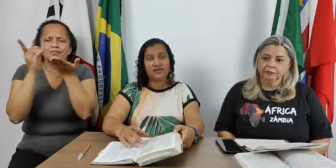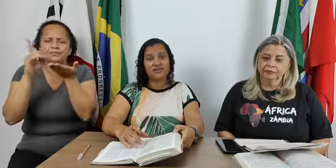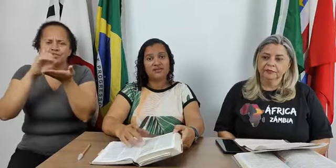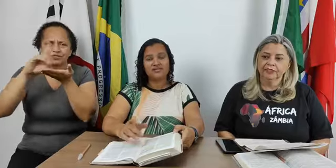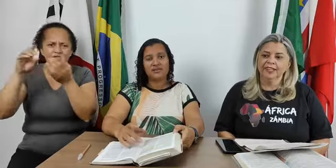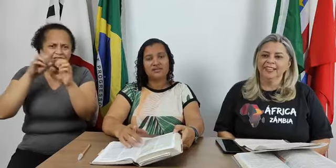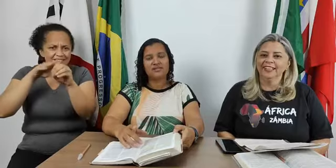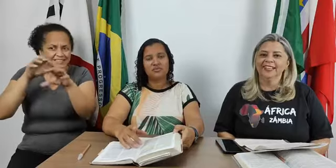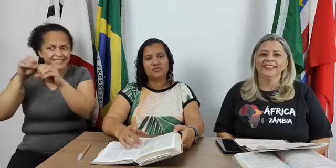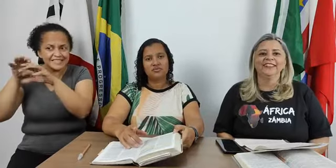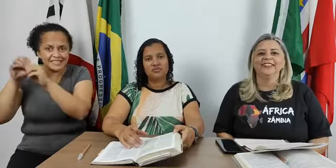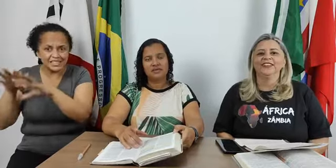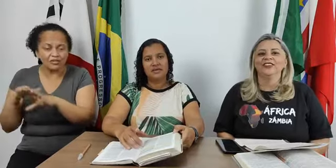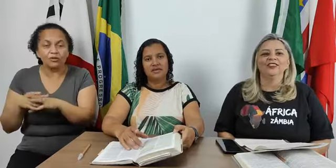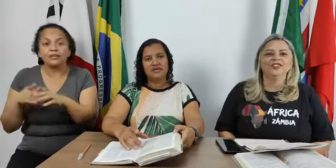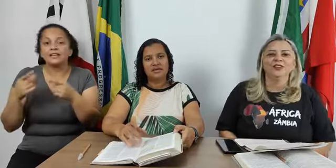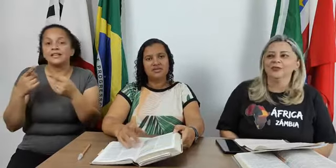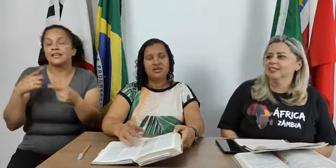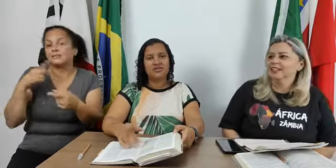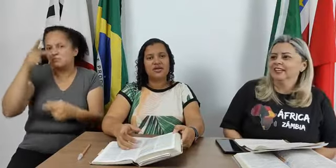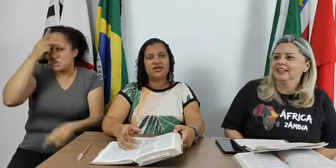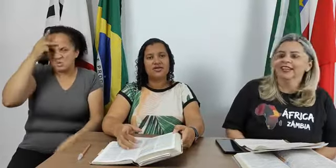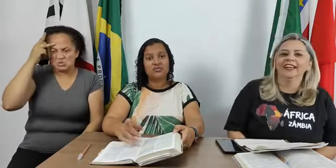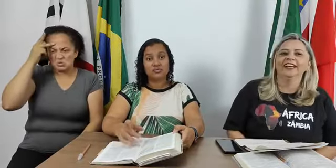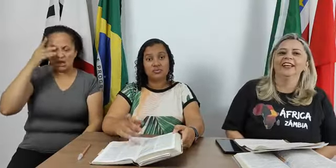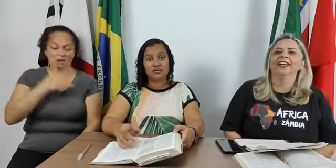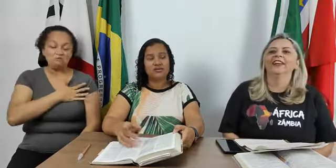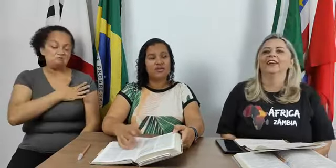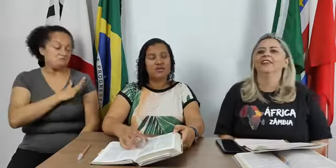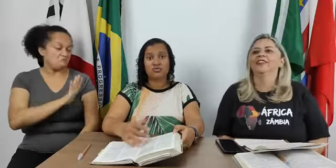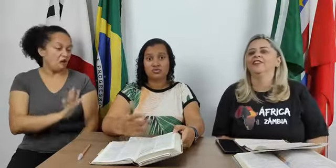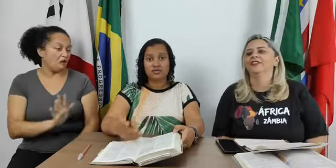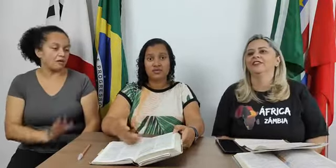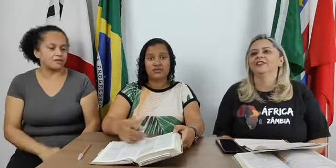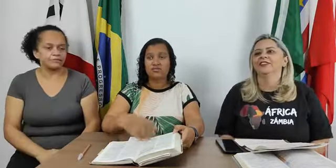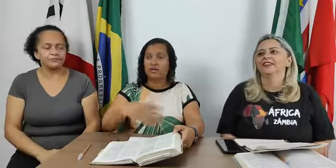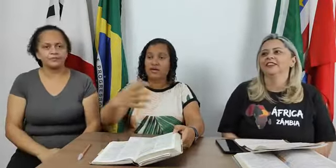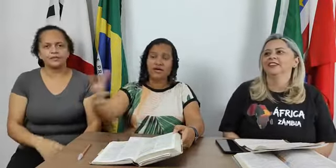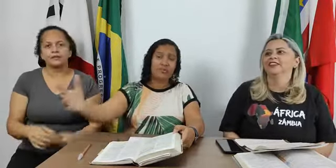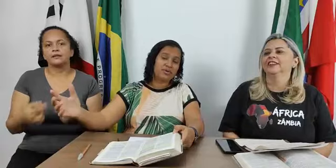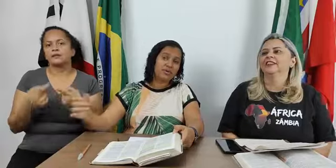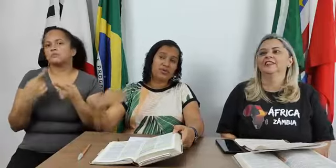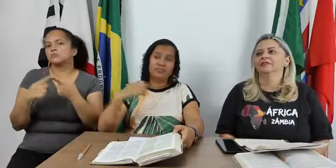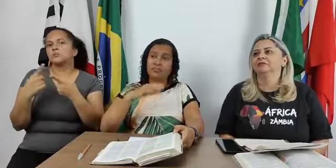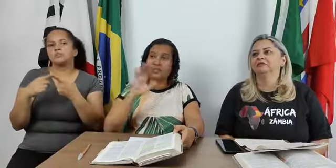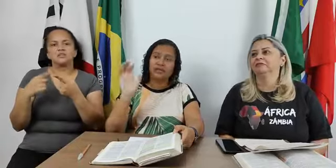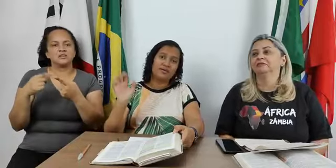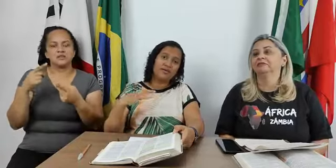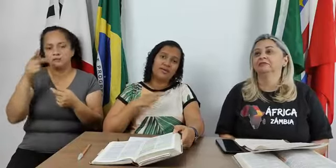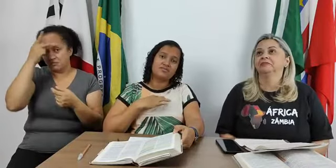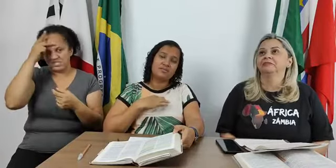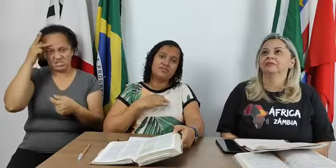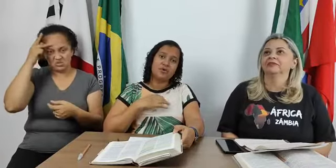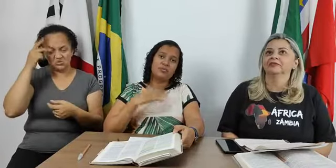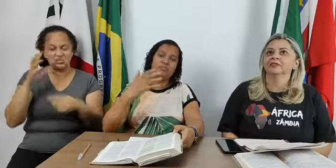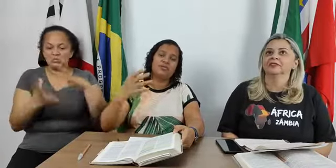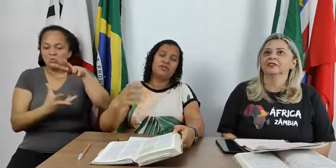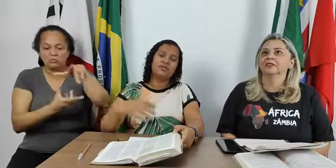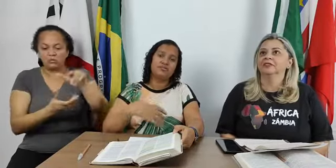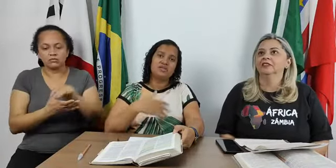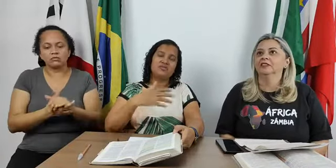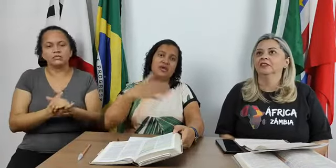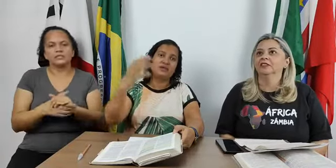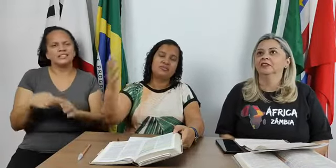Viu, crente? Você não é desse mundo. Nossa, tem gente aí ajuntando, porque é só para